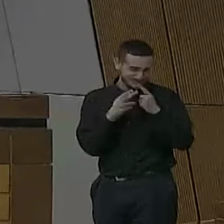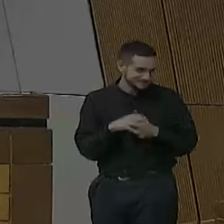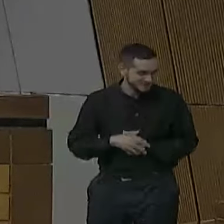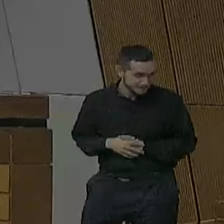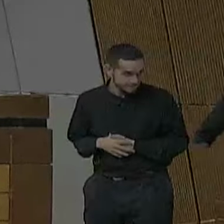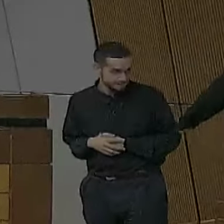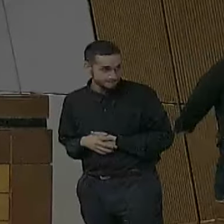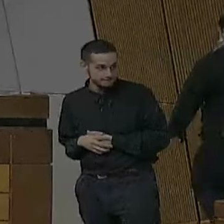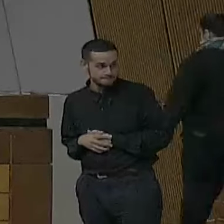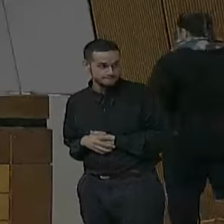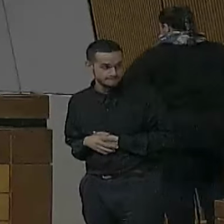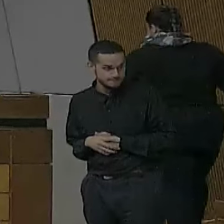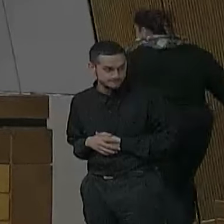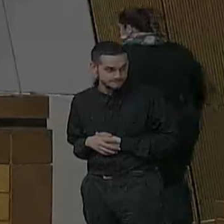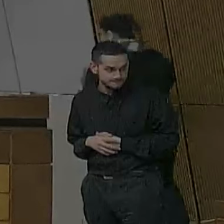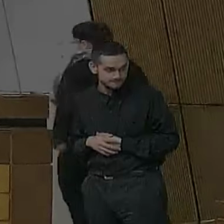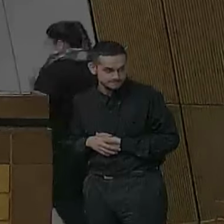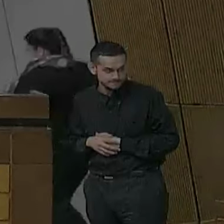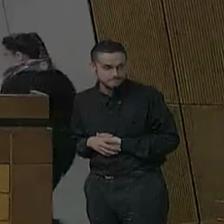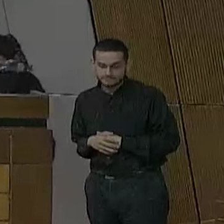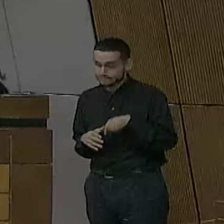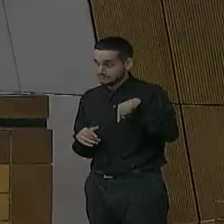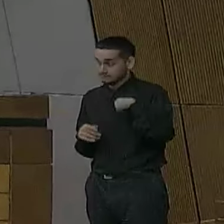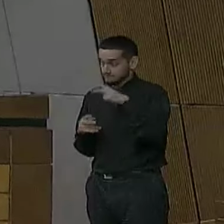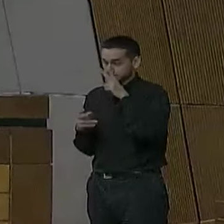Quiero también mencionar y dar